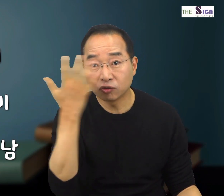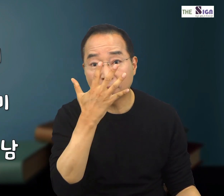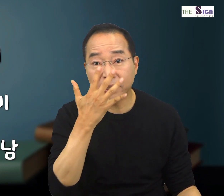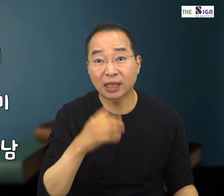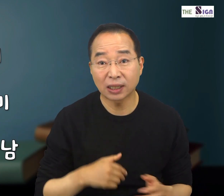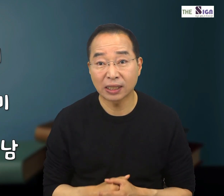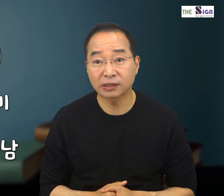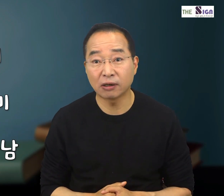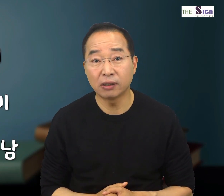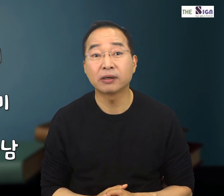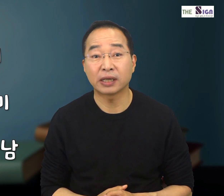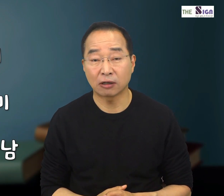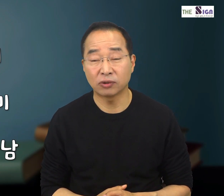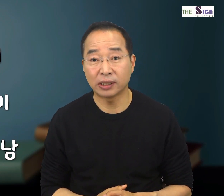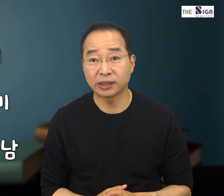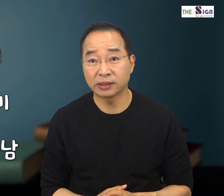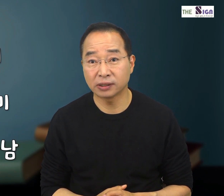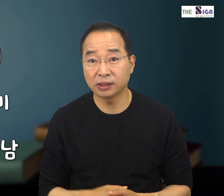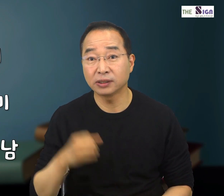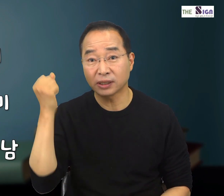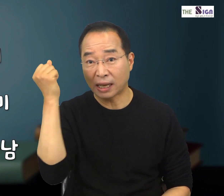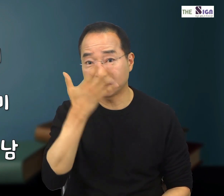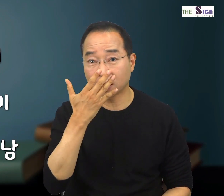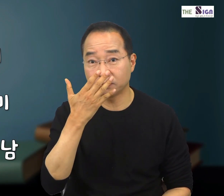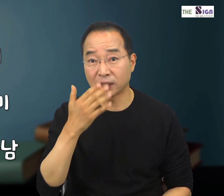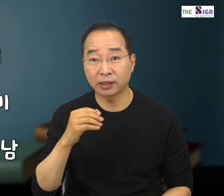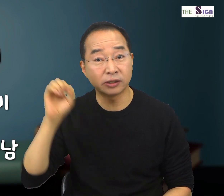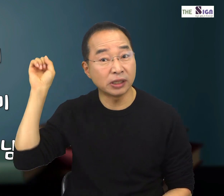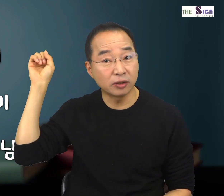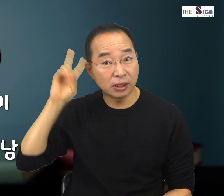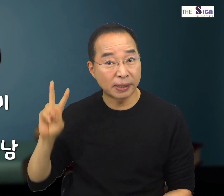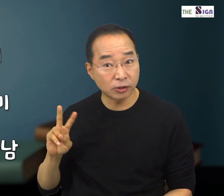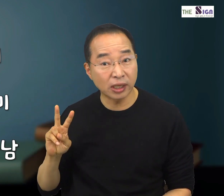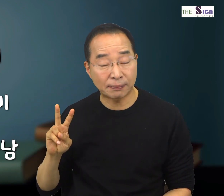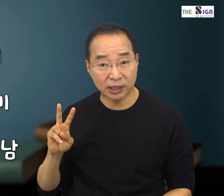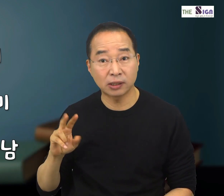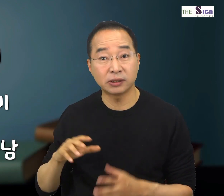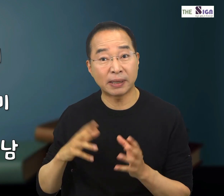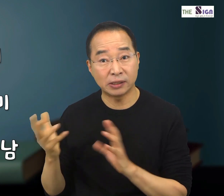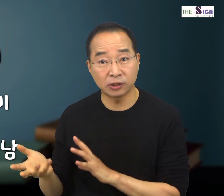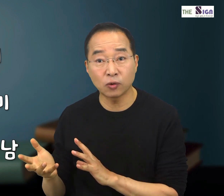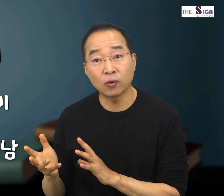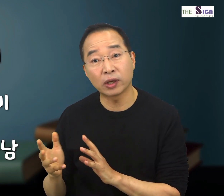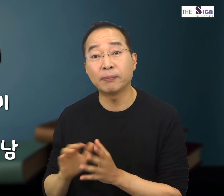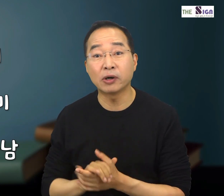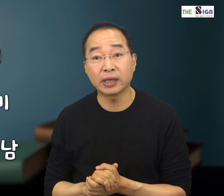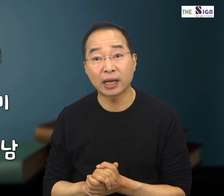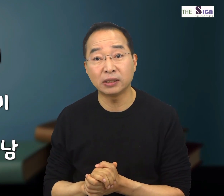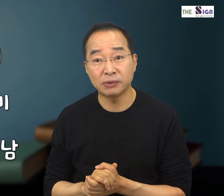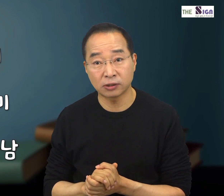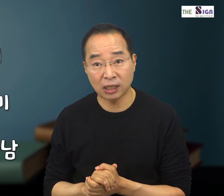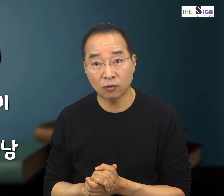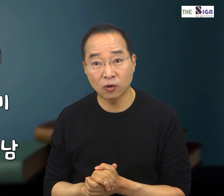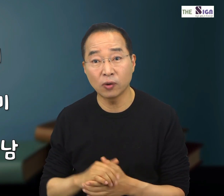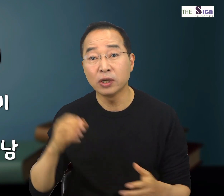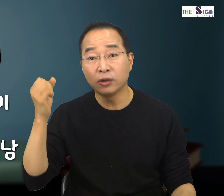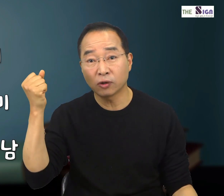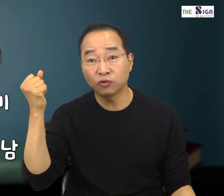눈앞에 나타났어? 라고 할 때 쓰는 갑자기입니다. 그래서 이건 일반적인 갑자기를 이제 많이 쓰고, 이게 번개라는 의미에서 나왔고, 이거